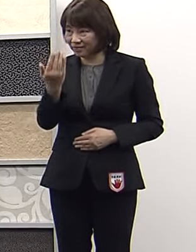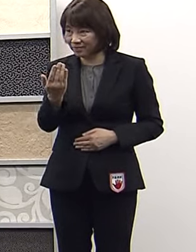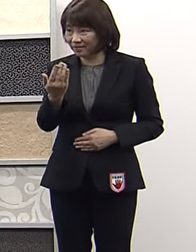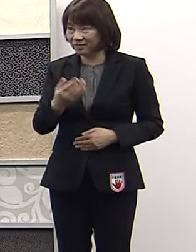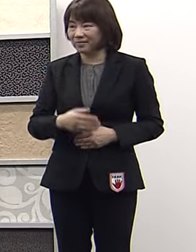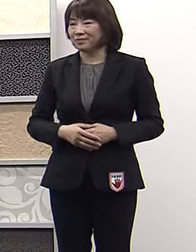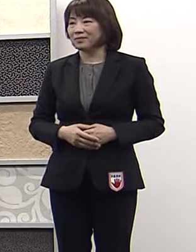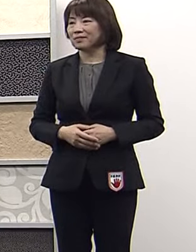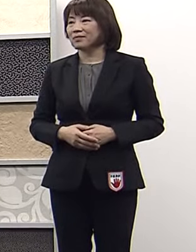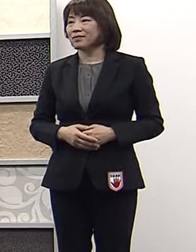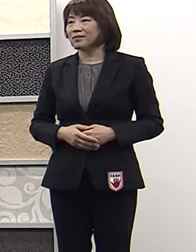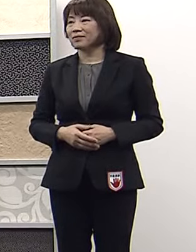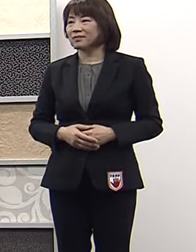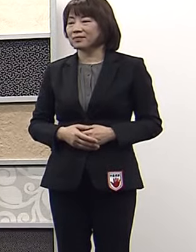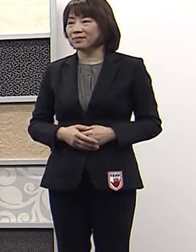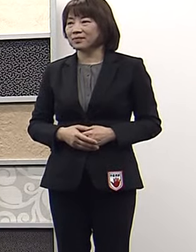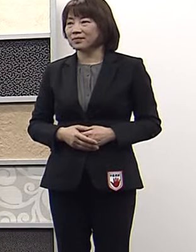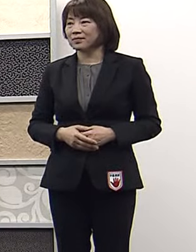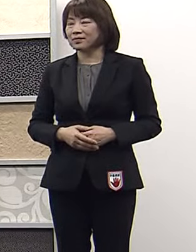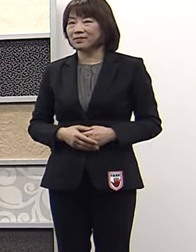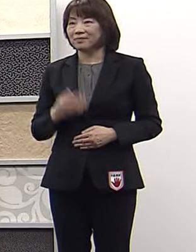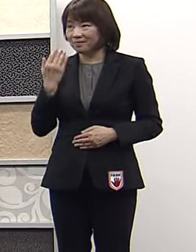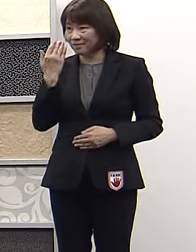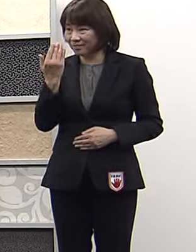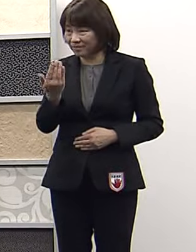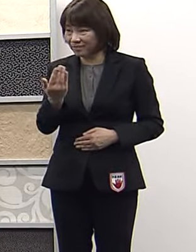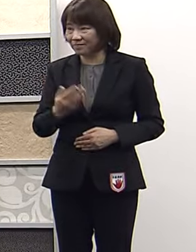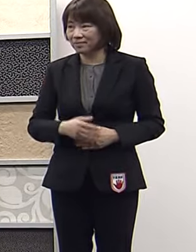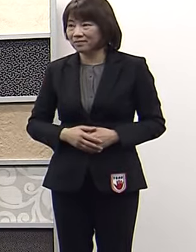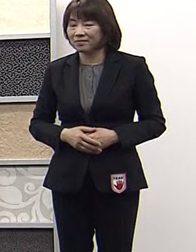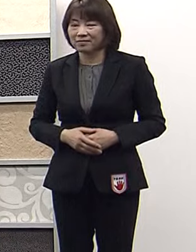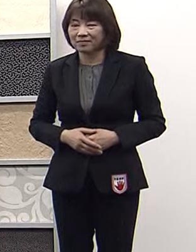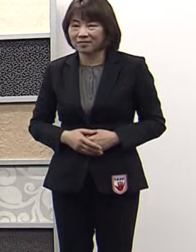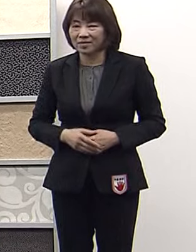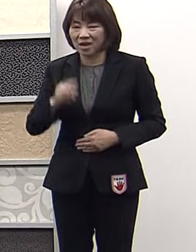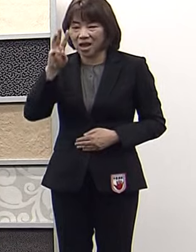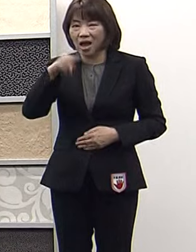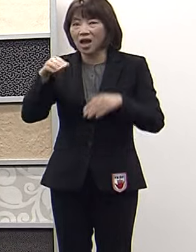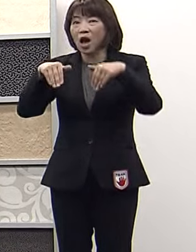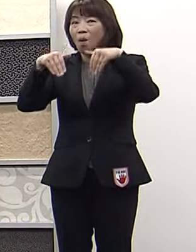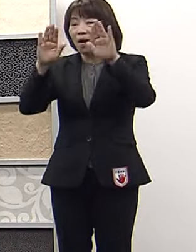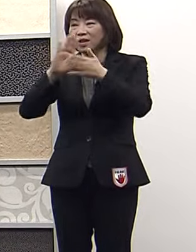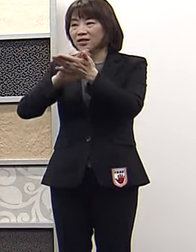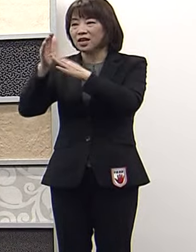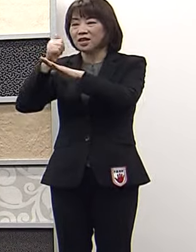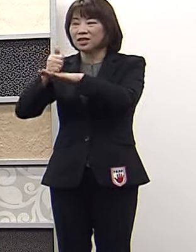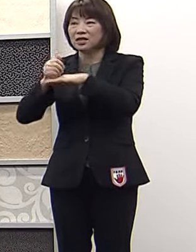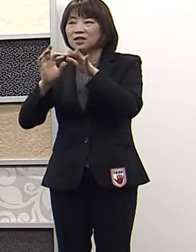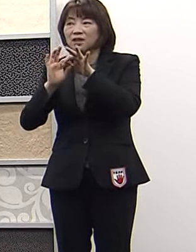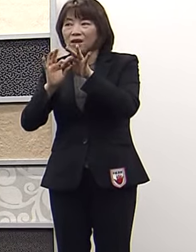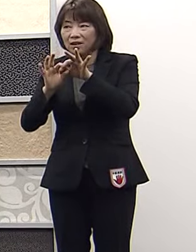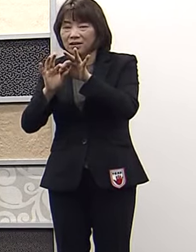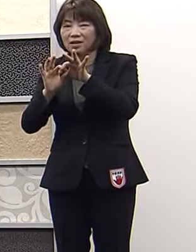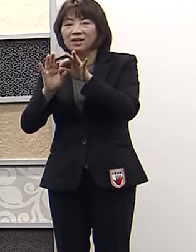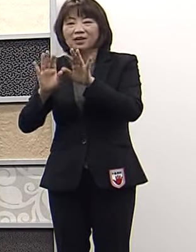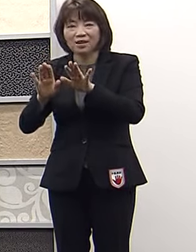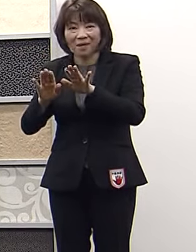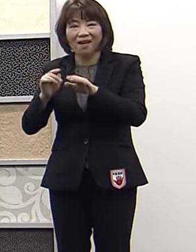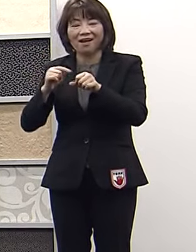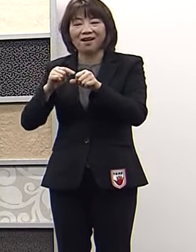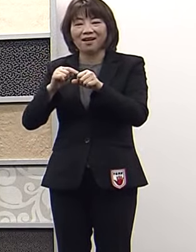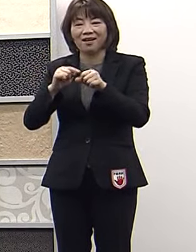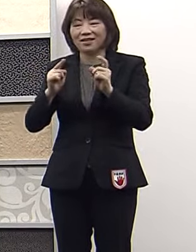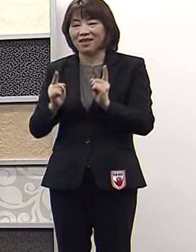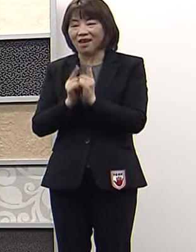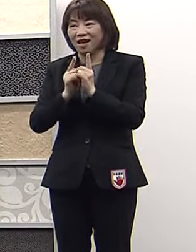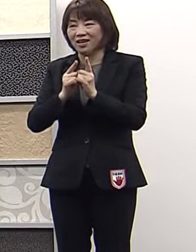ちょっとボタンを押して。 はい、読売新聞の米山です。はい、今の川勝知事の関連なんですけれども、今エピソードを話されましたけれども、